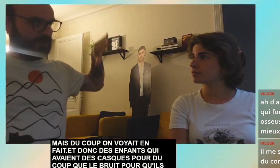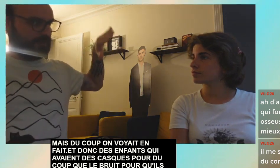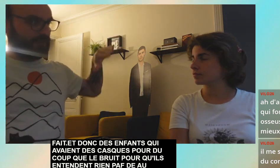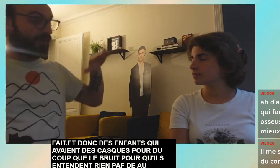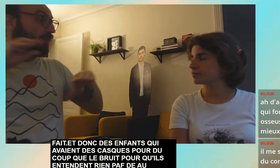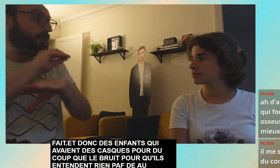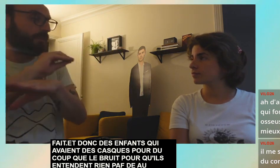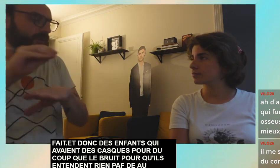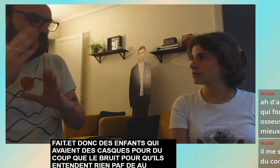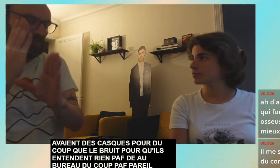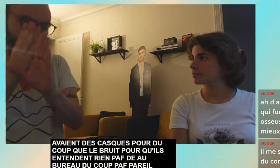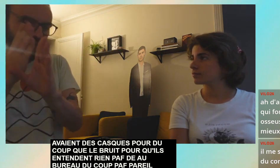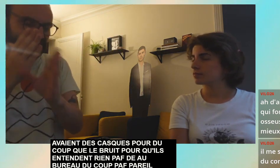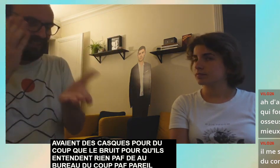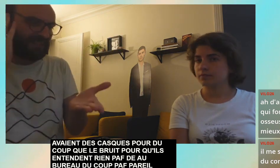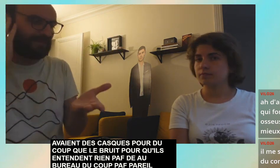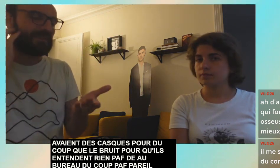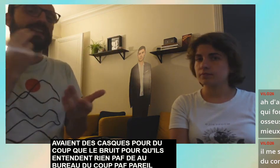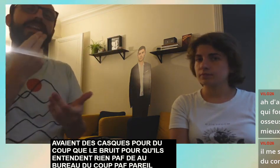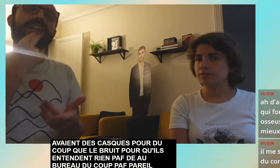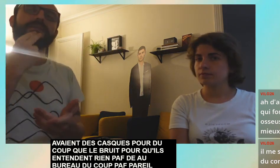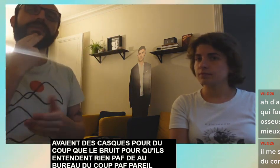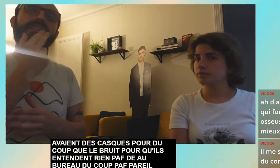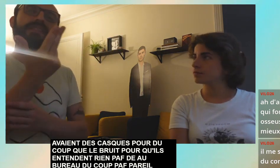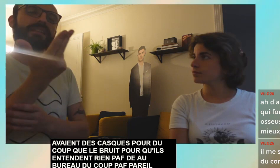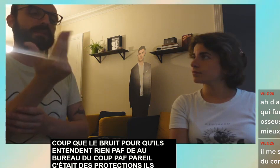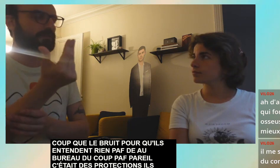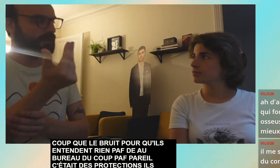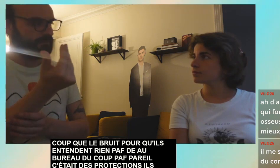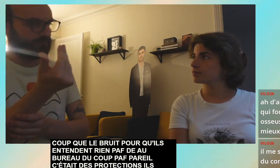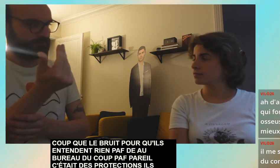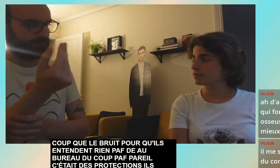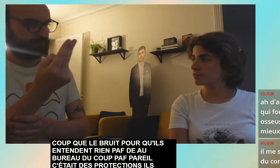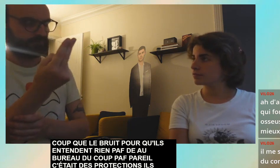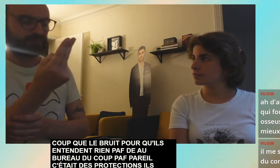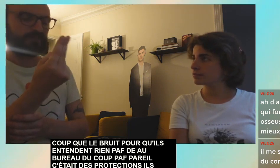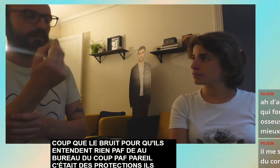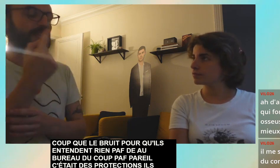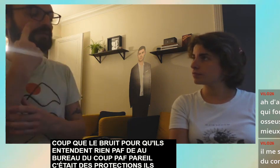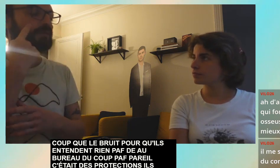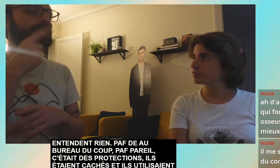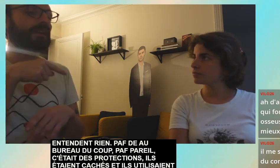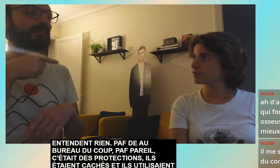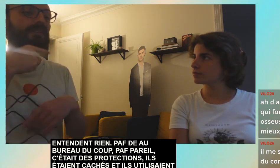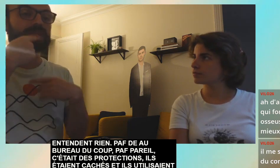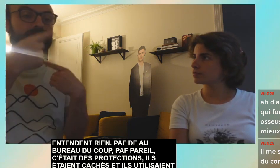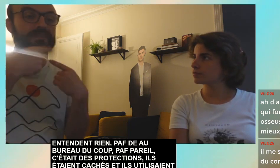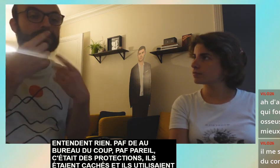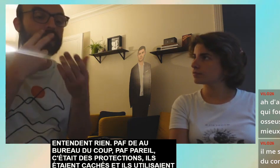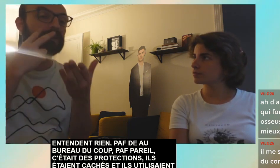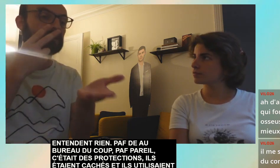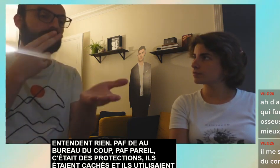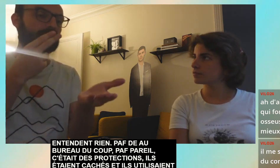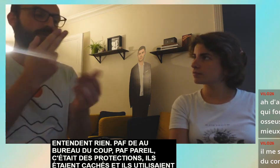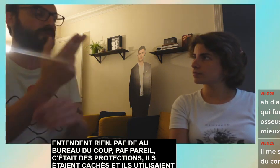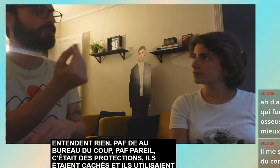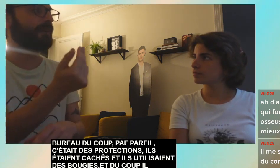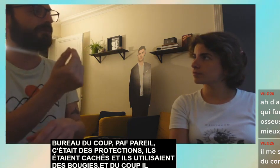c'était genre des protections, ils étaient cachés. Et ils utilisaient des bougies. Et du coup, il fallait en fait que quand ils parlent, du coup, la